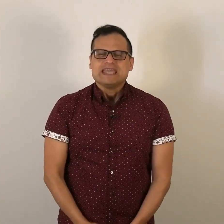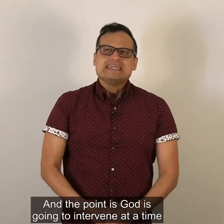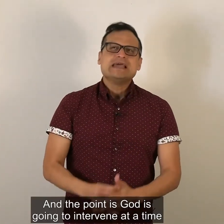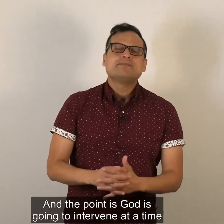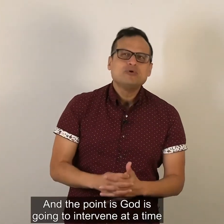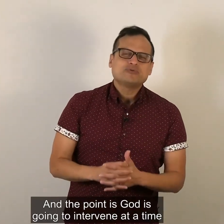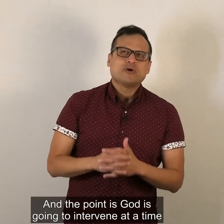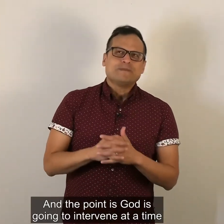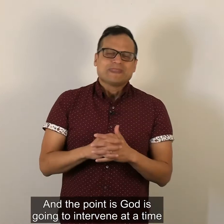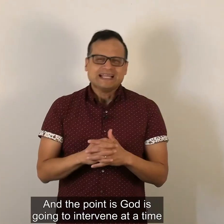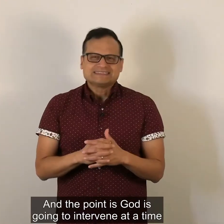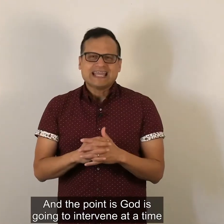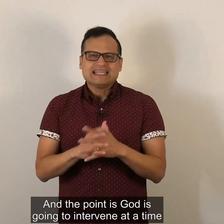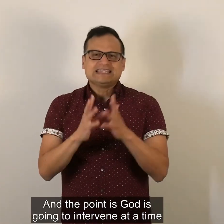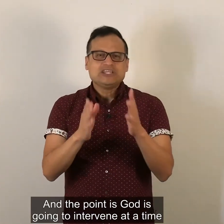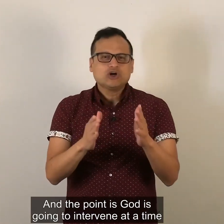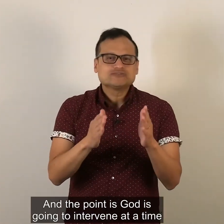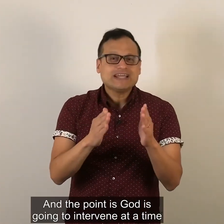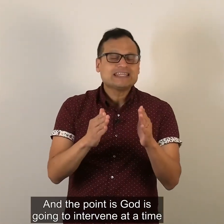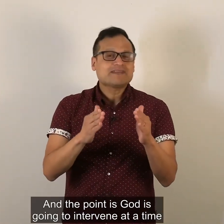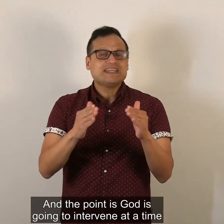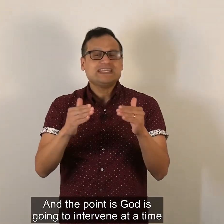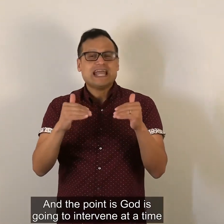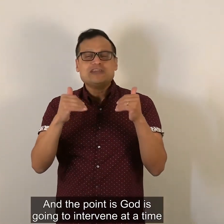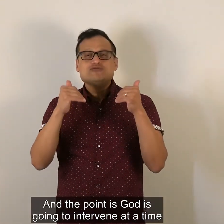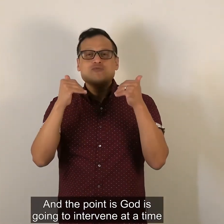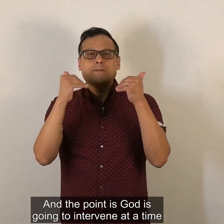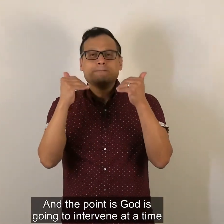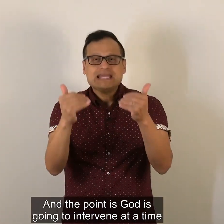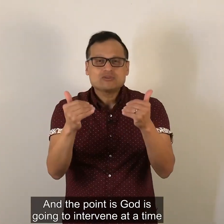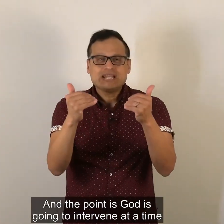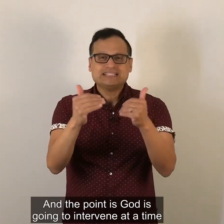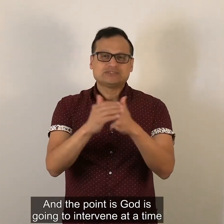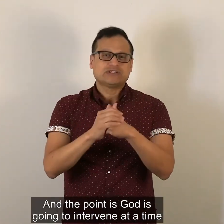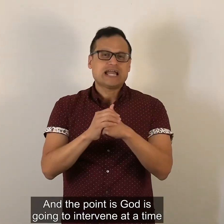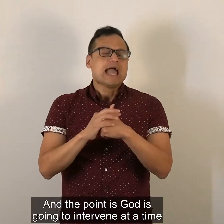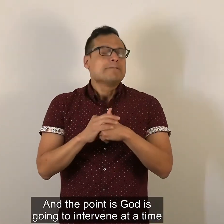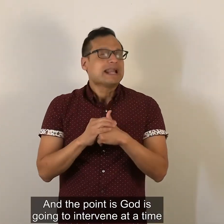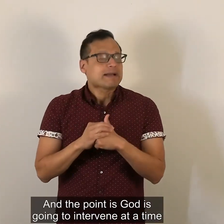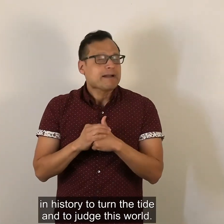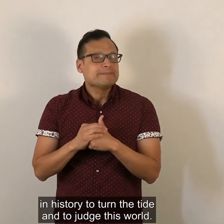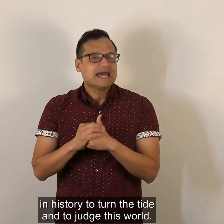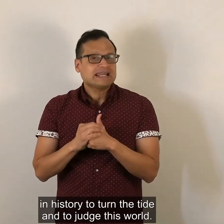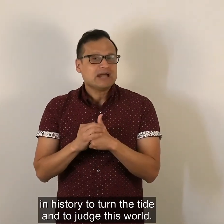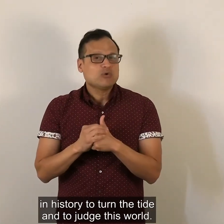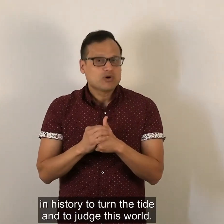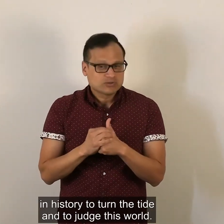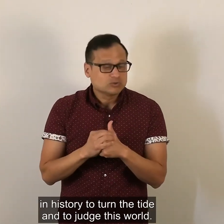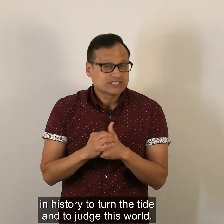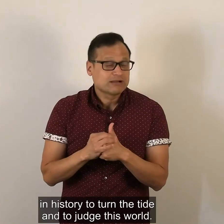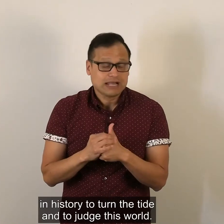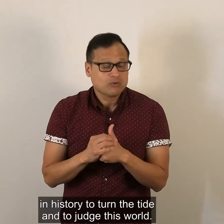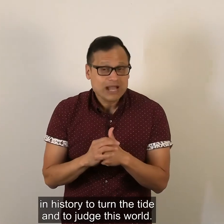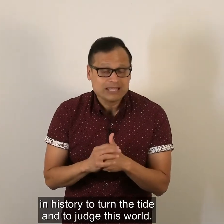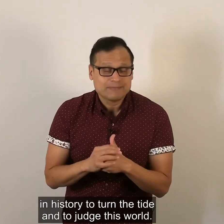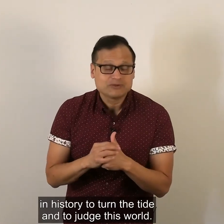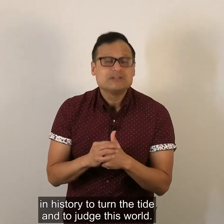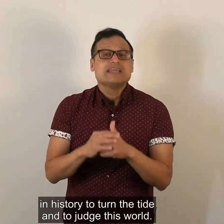el punto es que Dios va a intervenir en un momento de la historia para cambiar la jugada, y